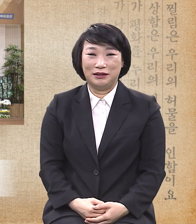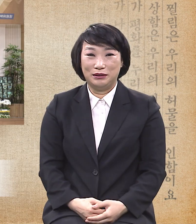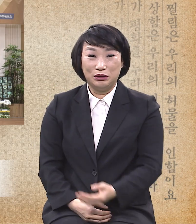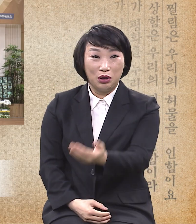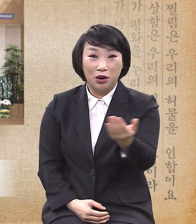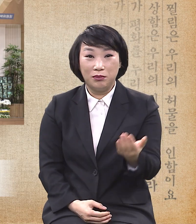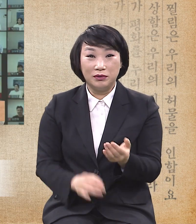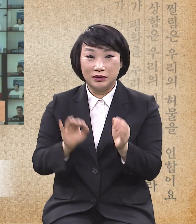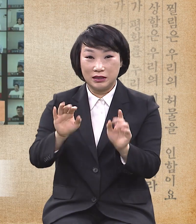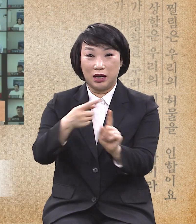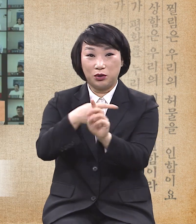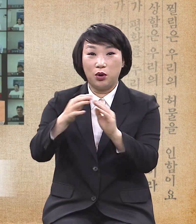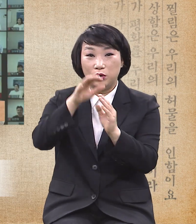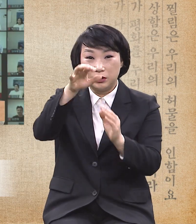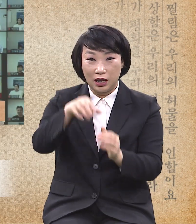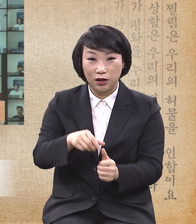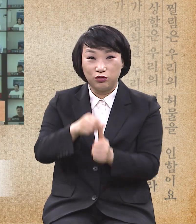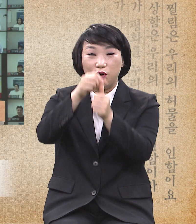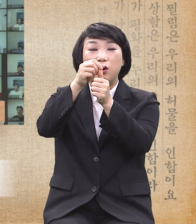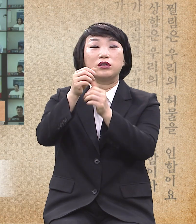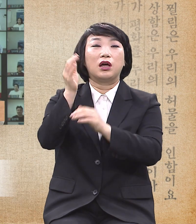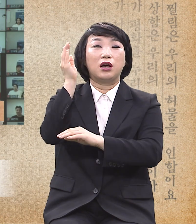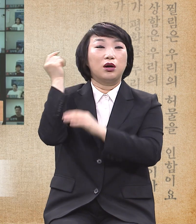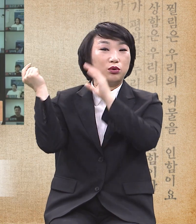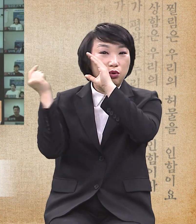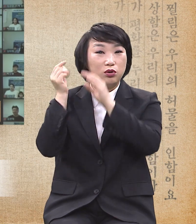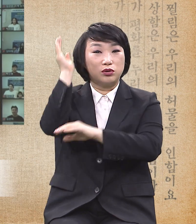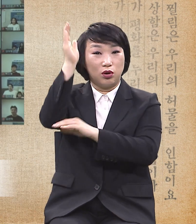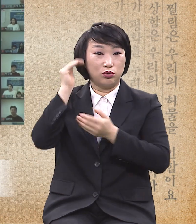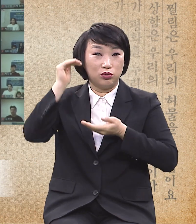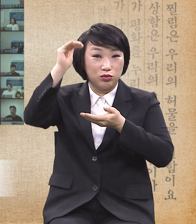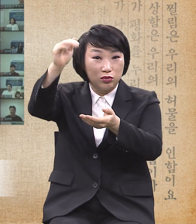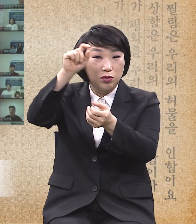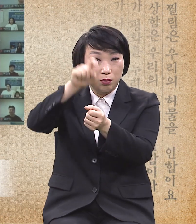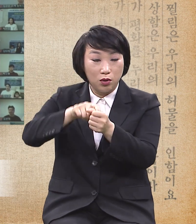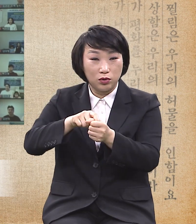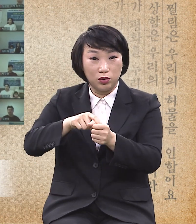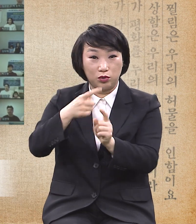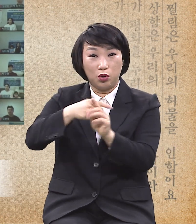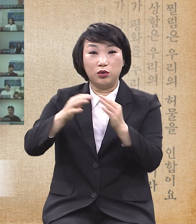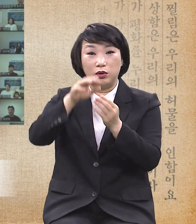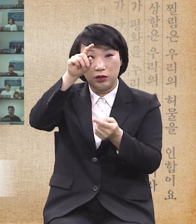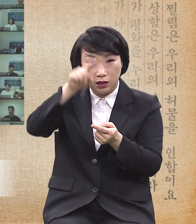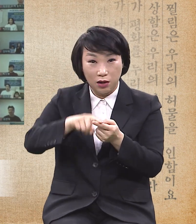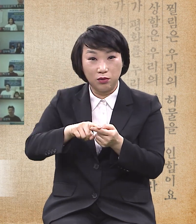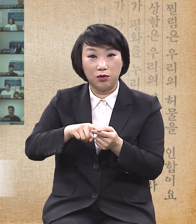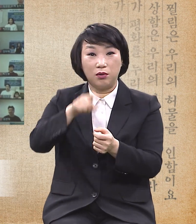여러분 교회는 구원의 소리를 말하기 위해서 있는 거 아닙니까?